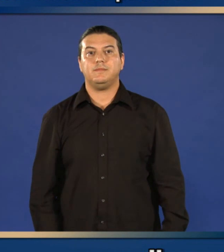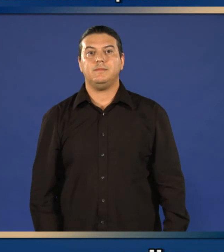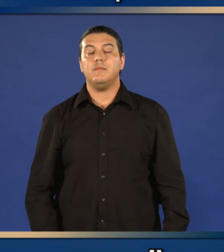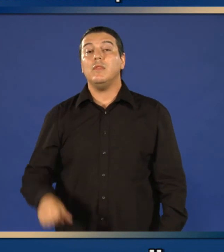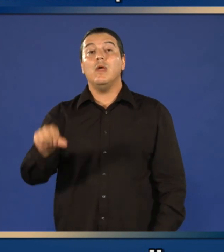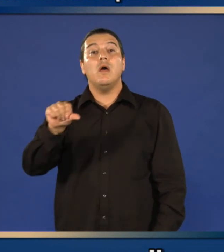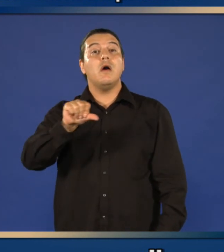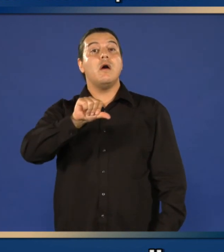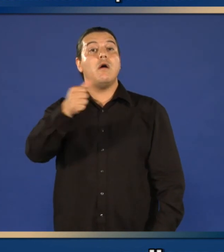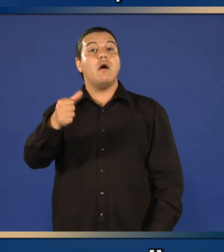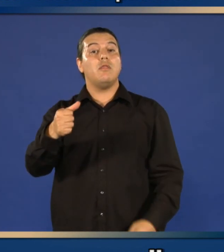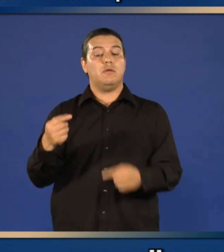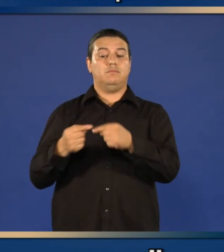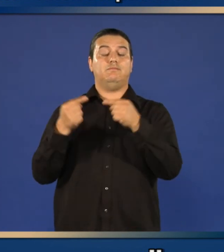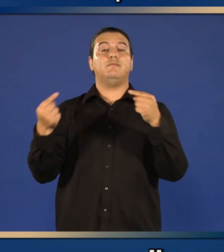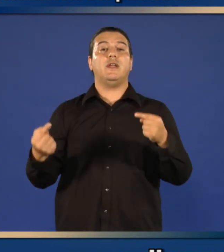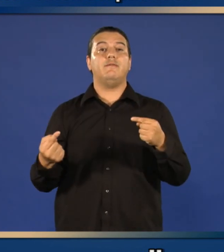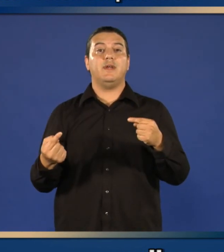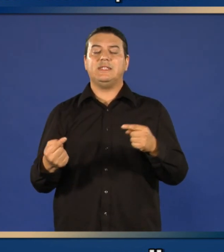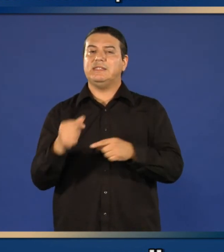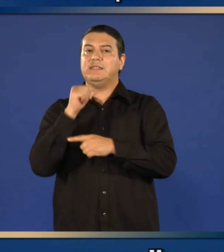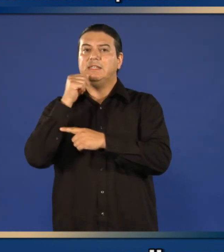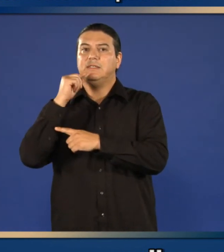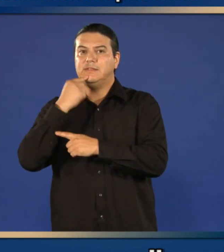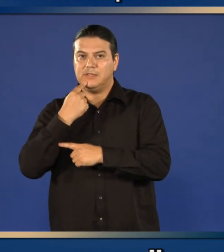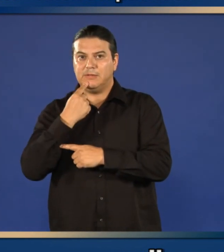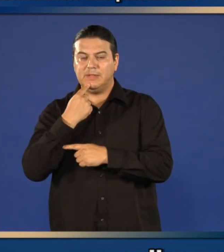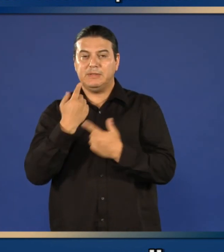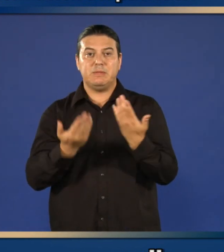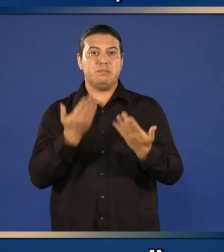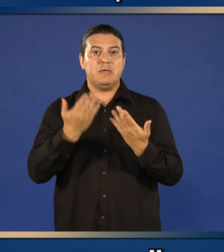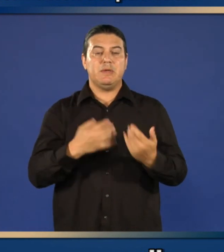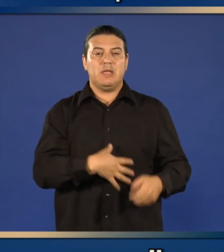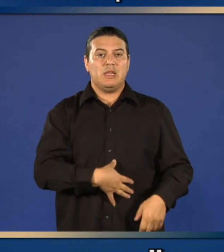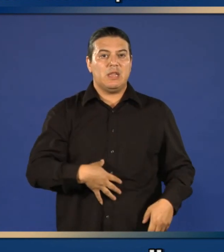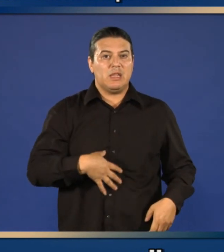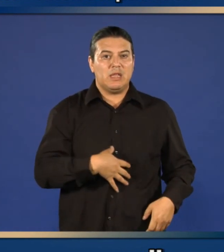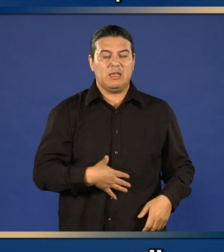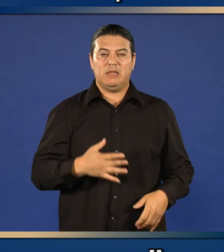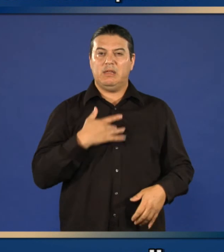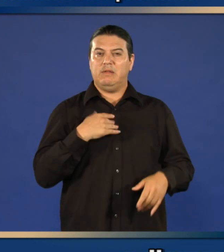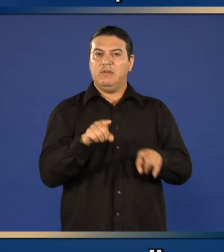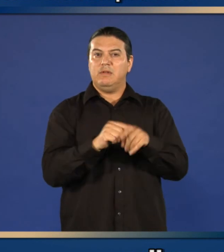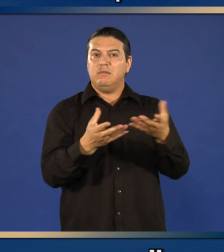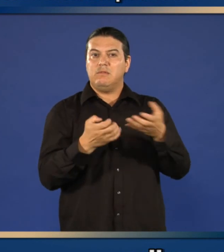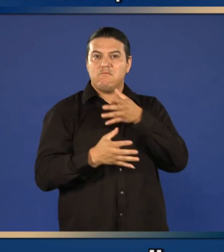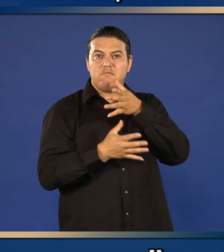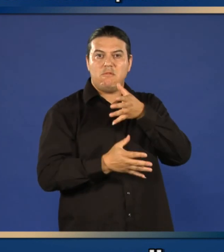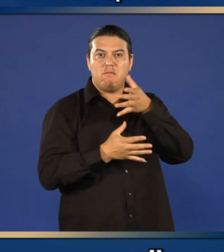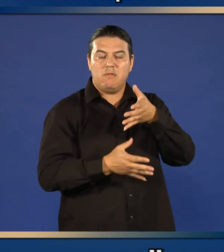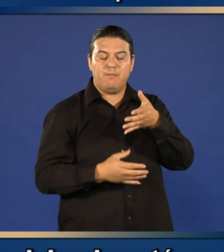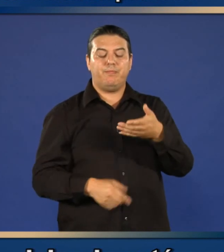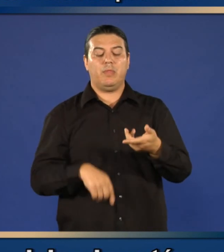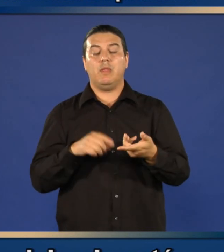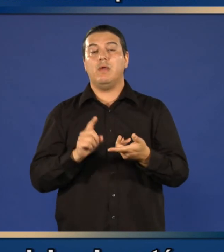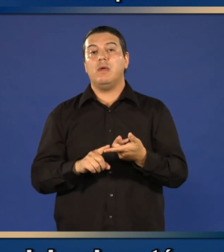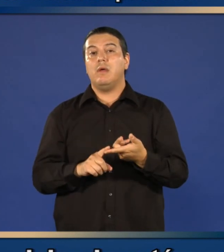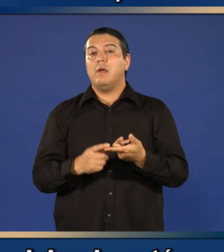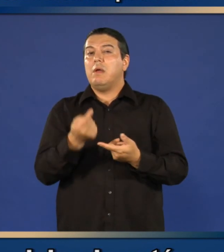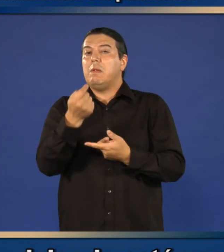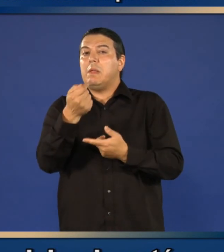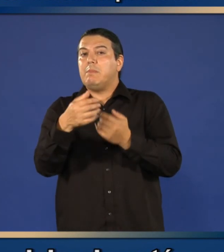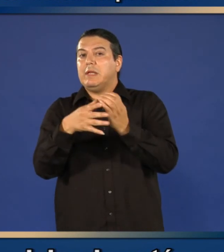los efectos secundarios menos graves incluyen náuseas diarrea leve dolor de